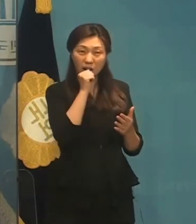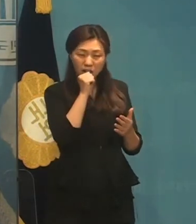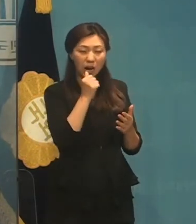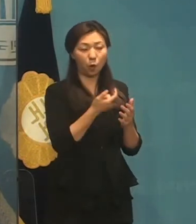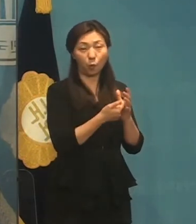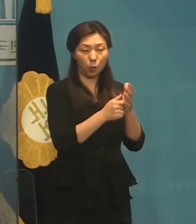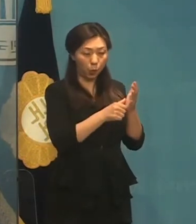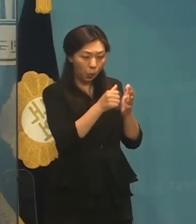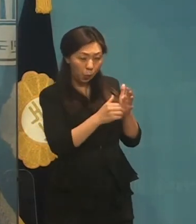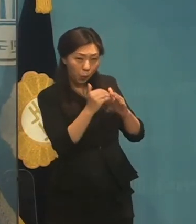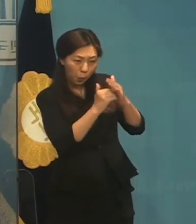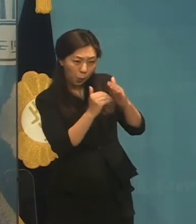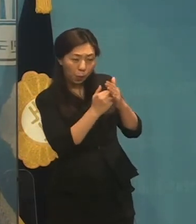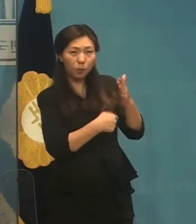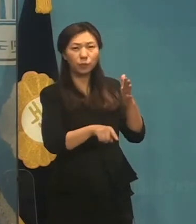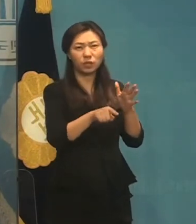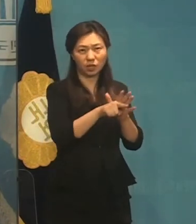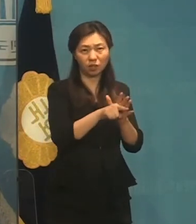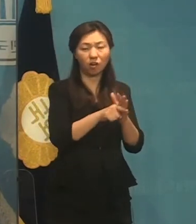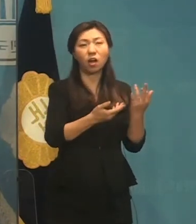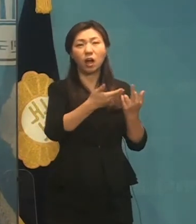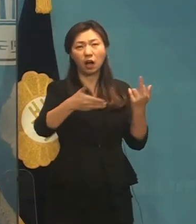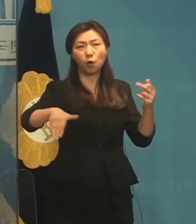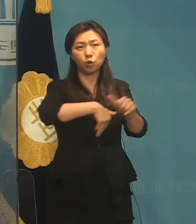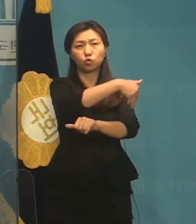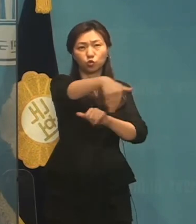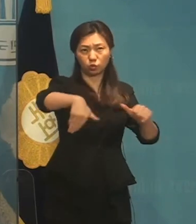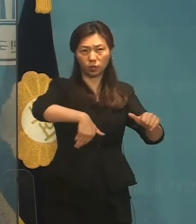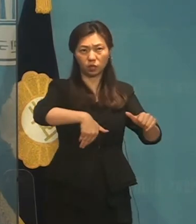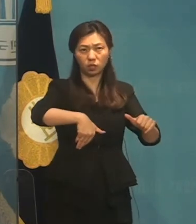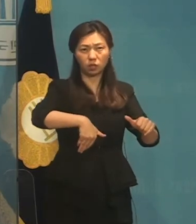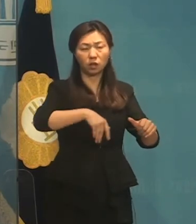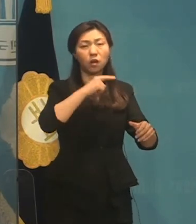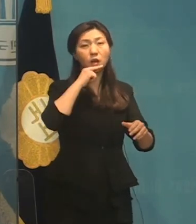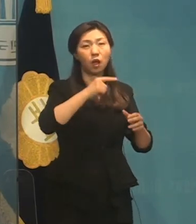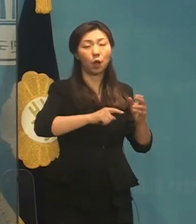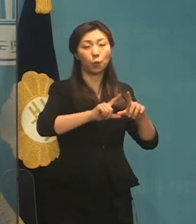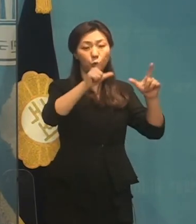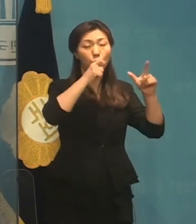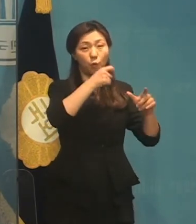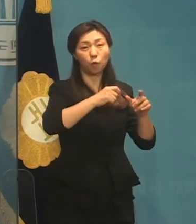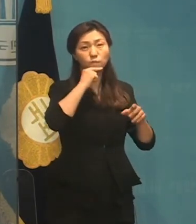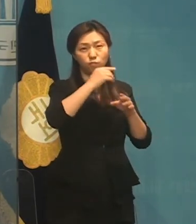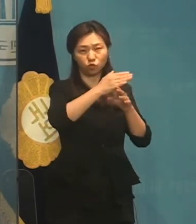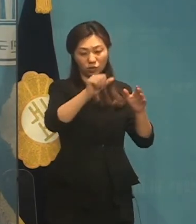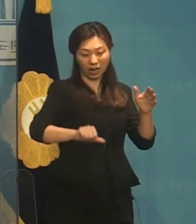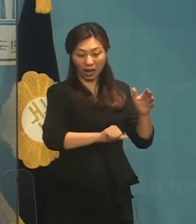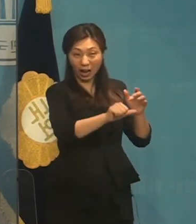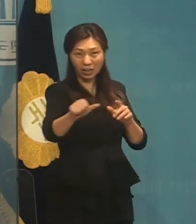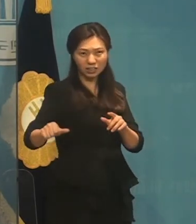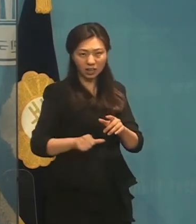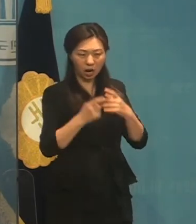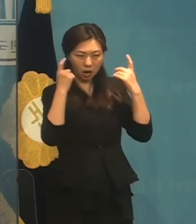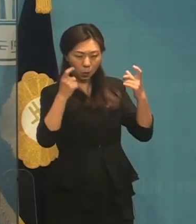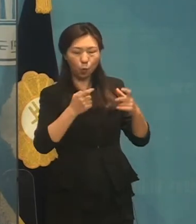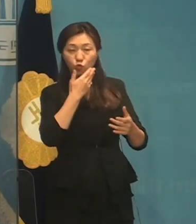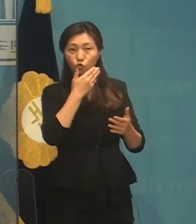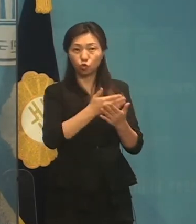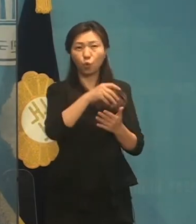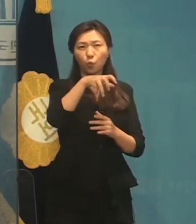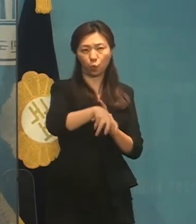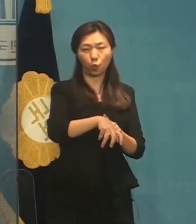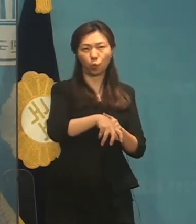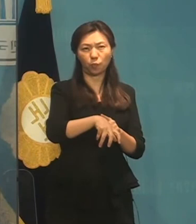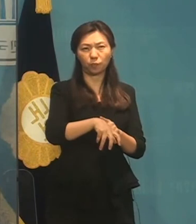공동여가 활성화로 강원도를 동북아 교류 협력의 중심지로 도약시키겠습니다. 이를 위해 동해안 항만